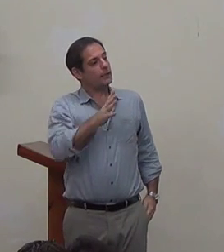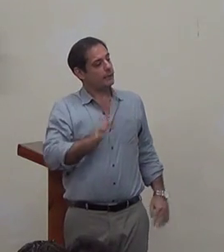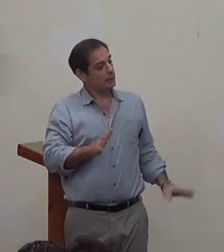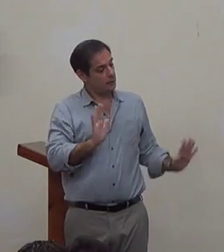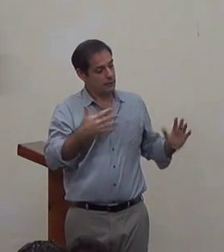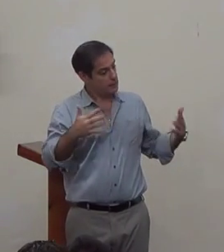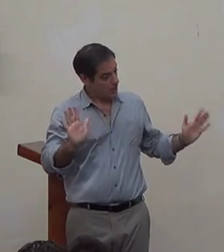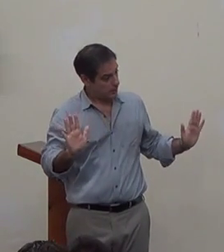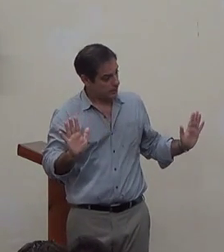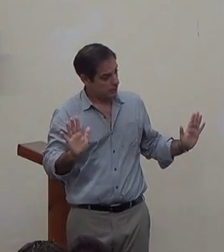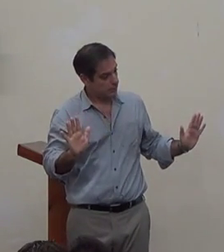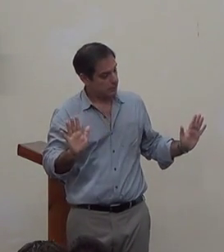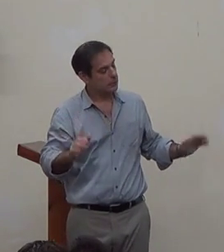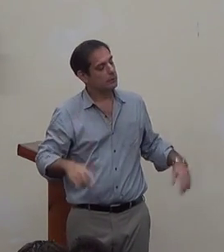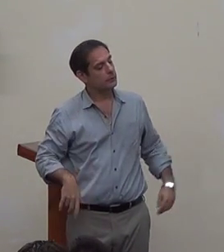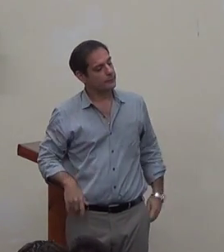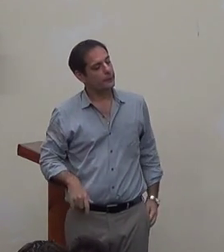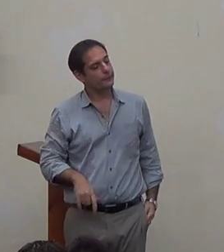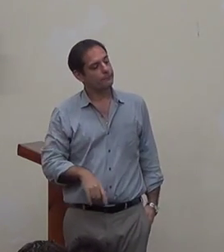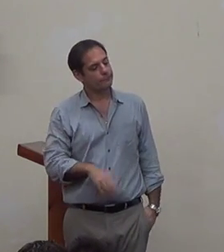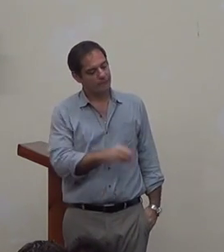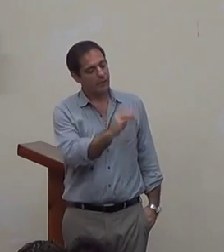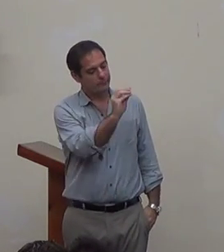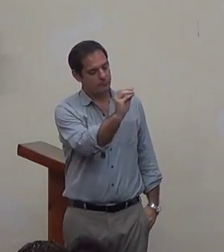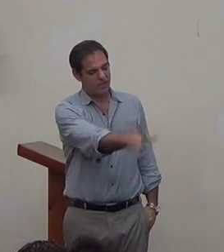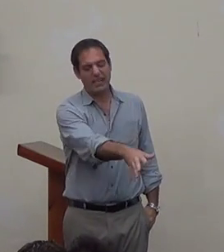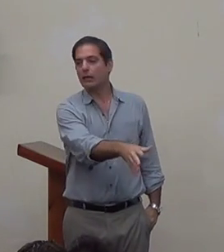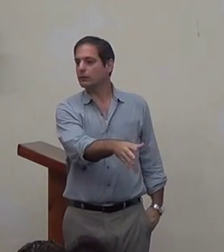Dios le dice, ¿ya?